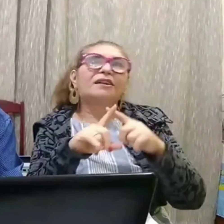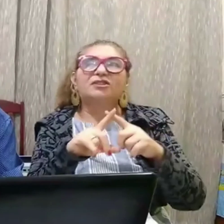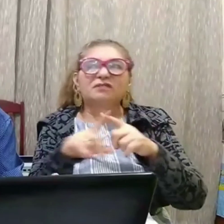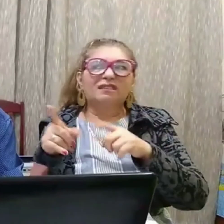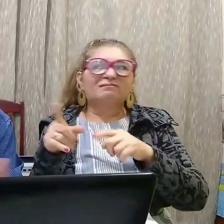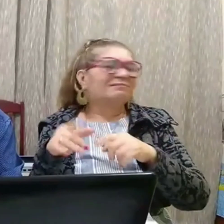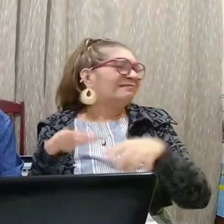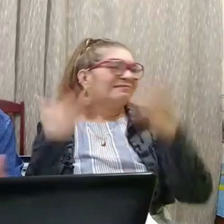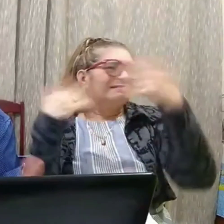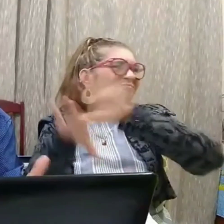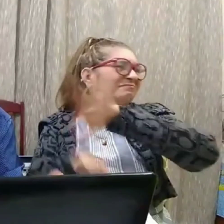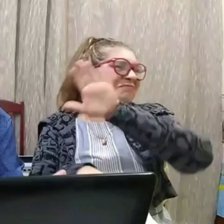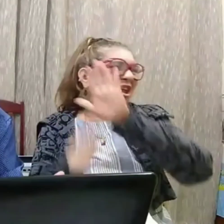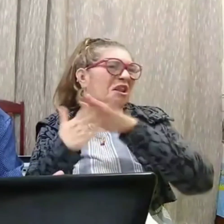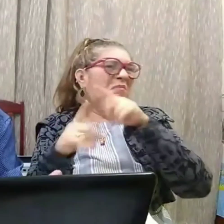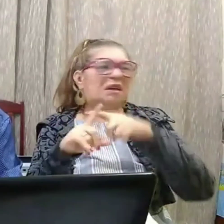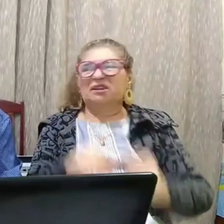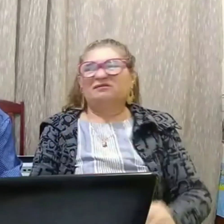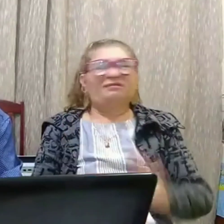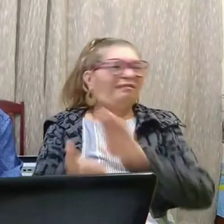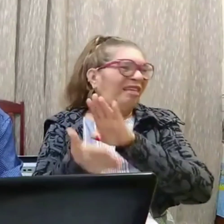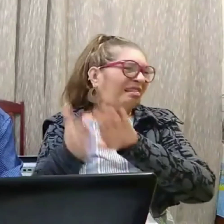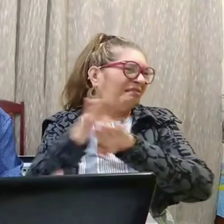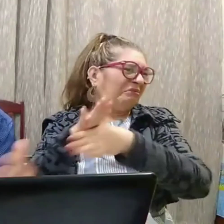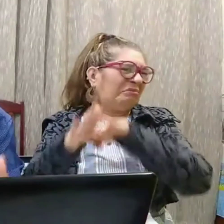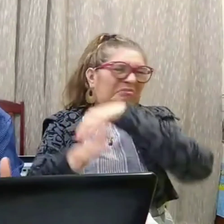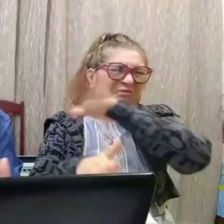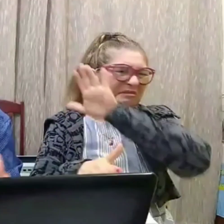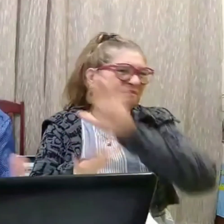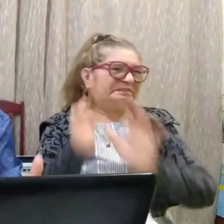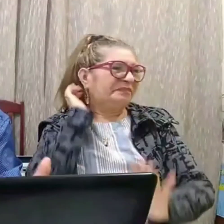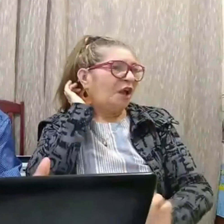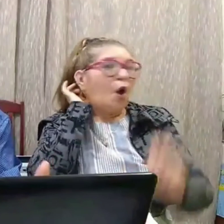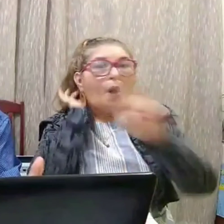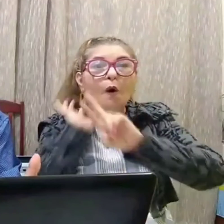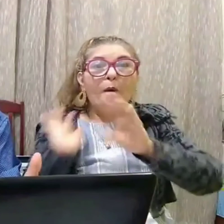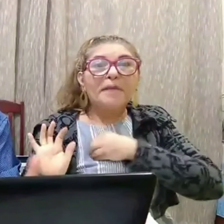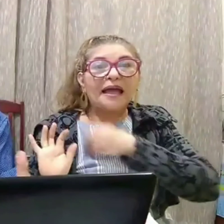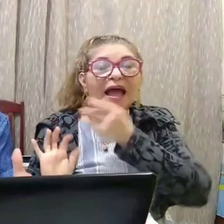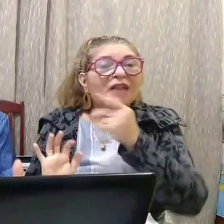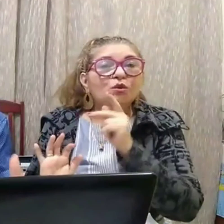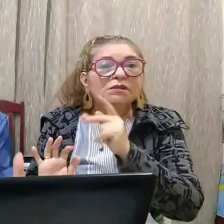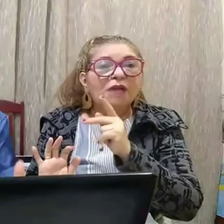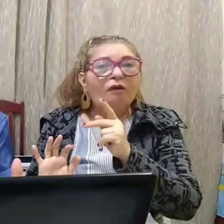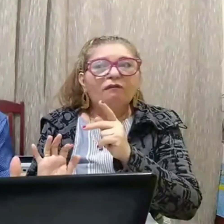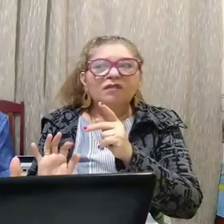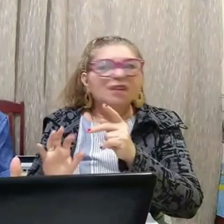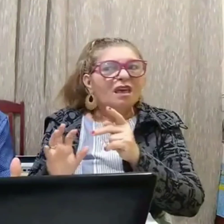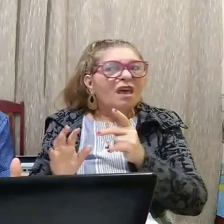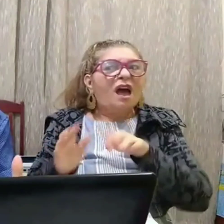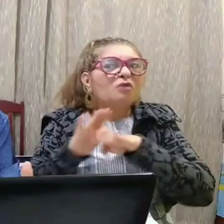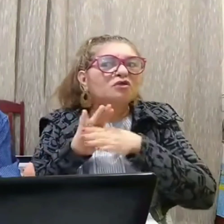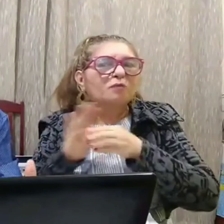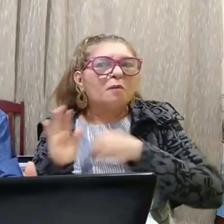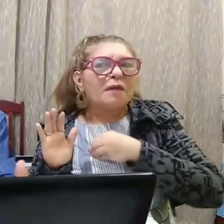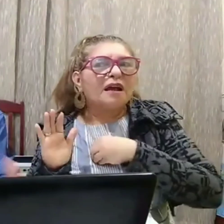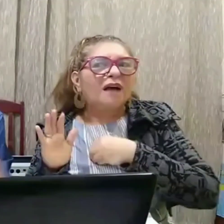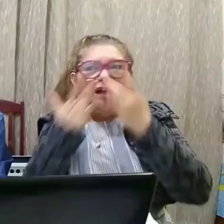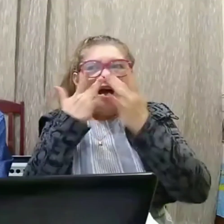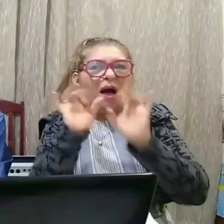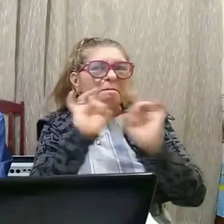coisa, ou por causa do seu pecado mesmo. Não importa qual foi a razão que você abandonou a Deus, mas você